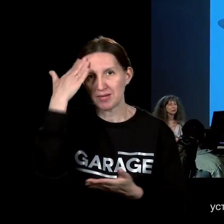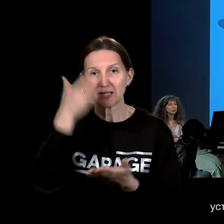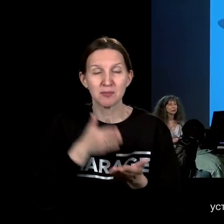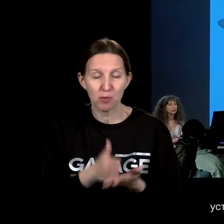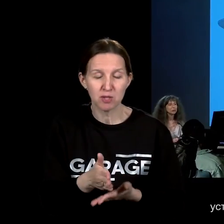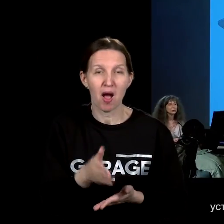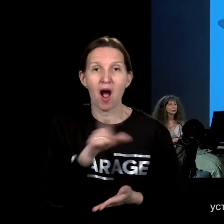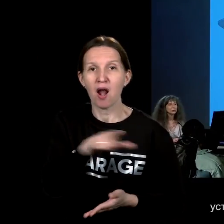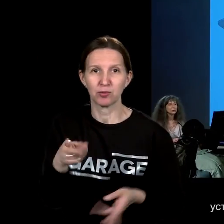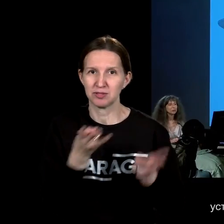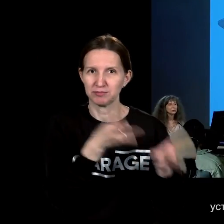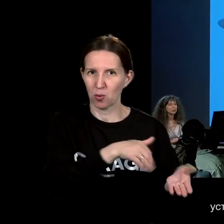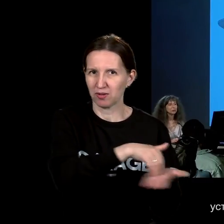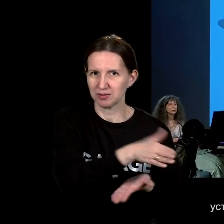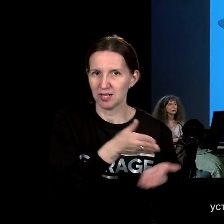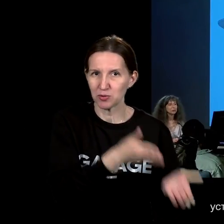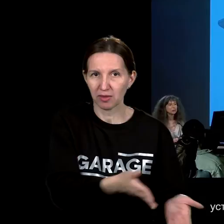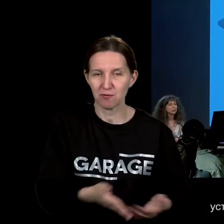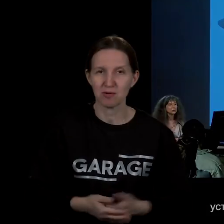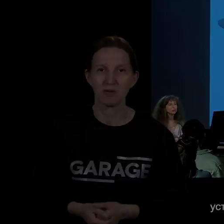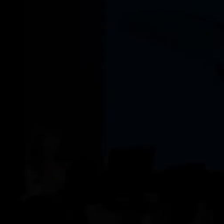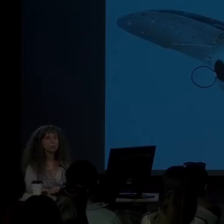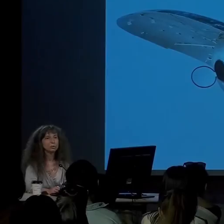пришлось отказаться.